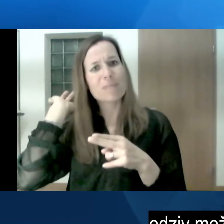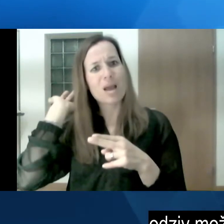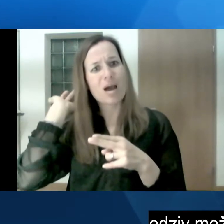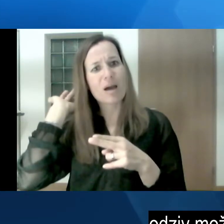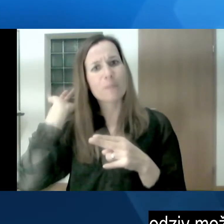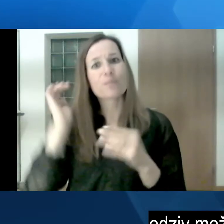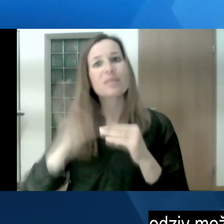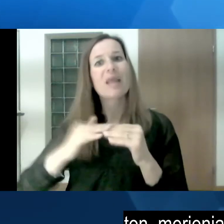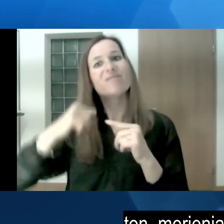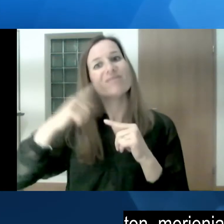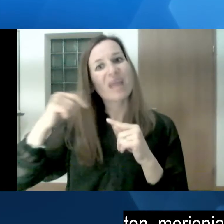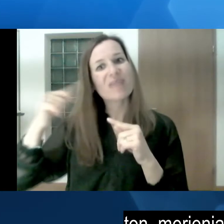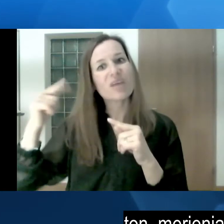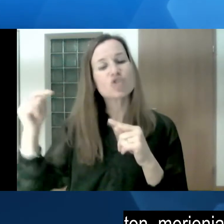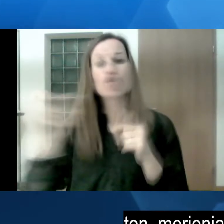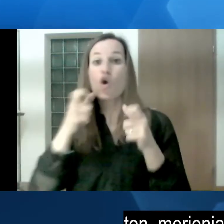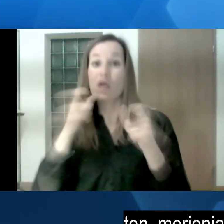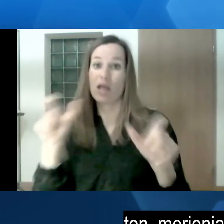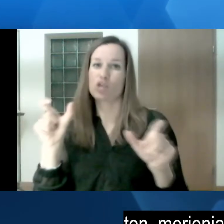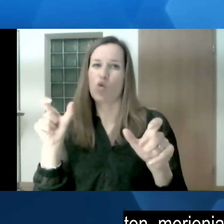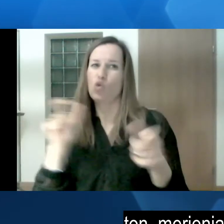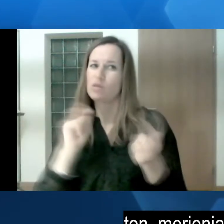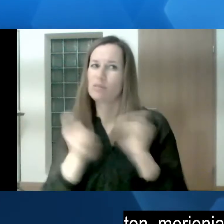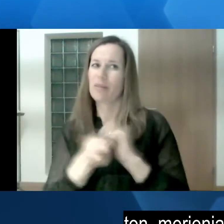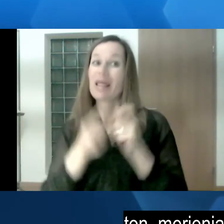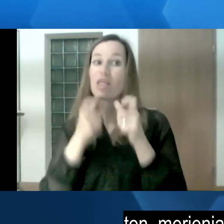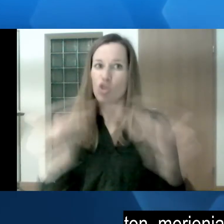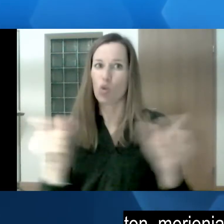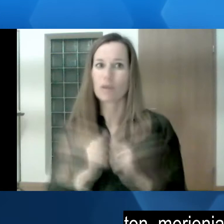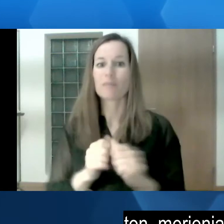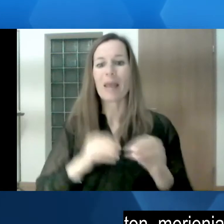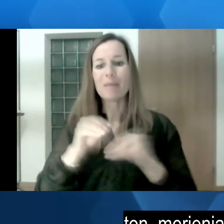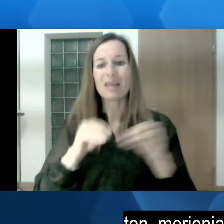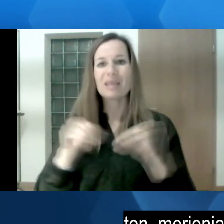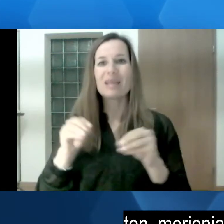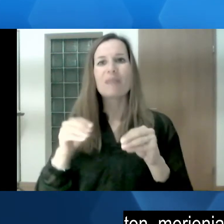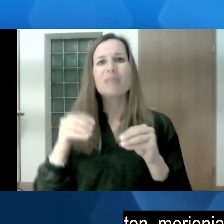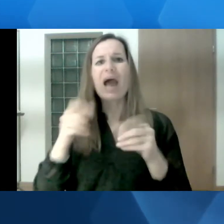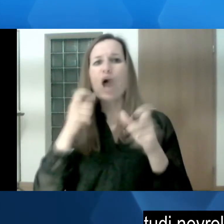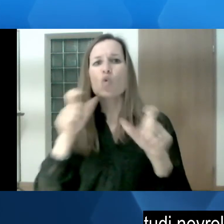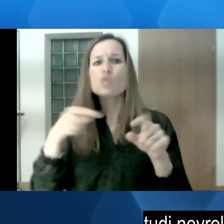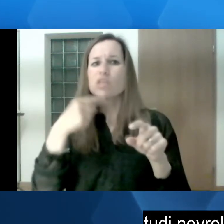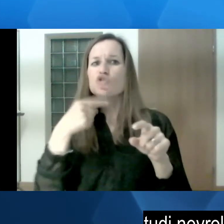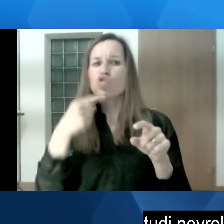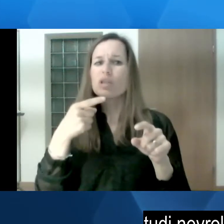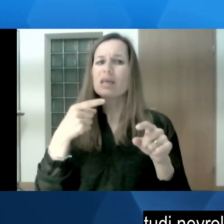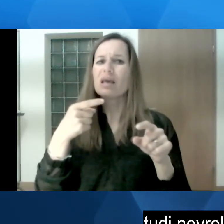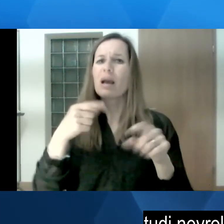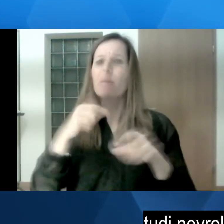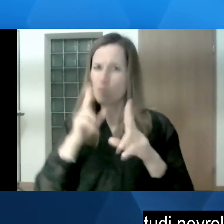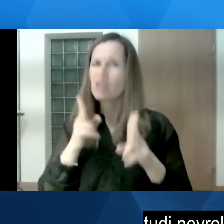in glasovno moduliran ton. Merjenje akustičnih potencialov možganskega debla izvajajo tudi